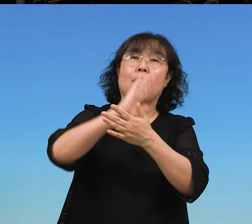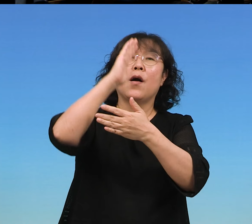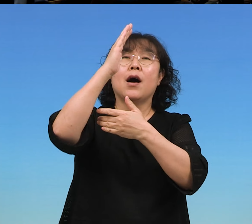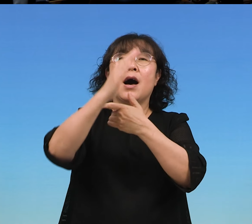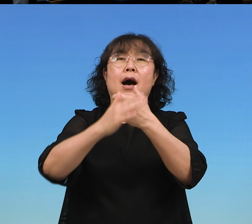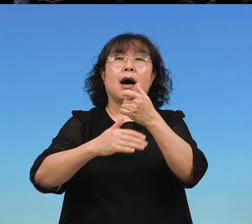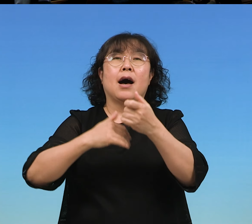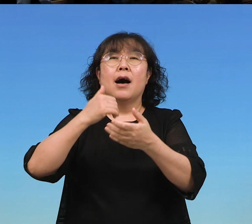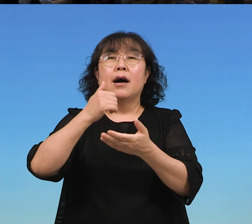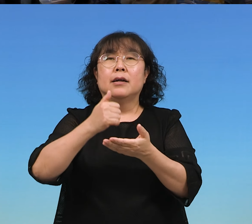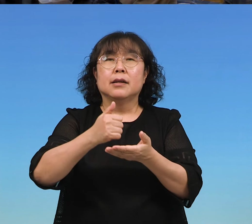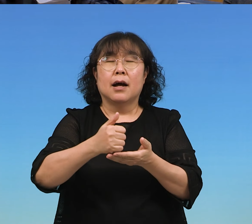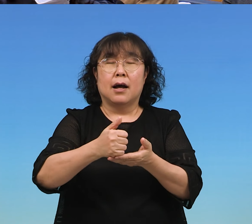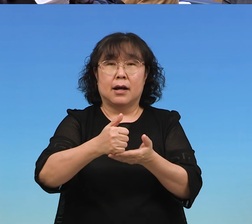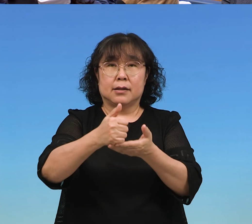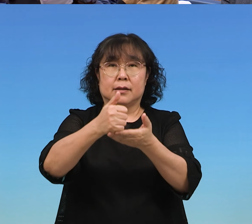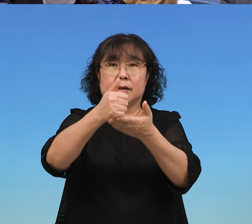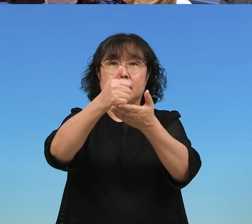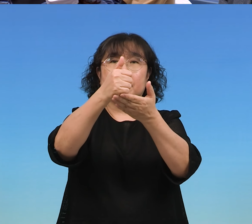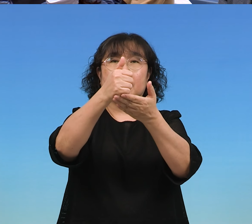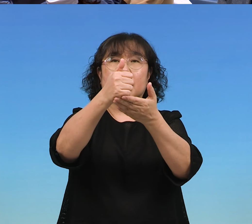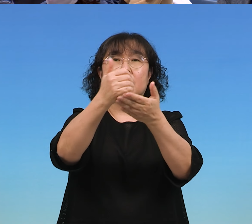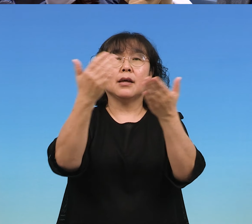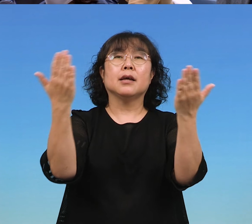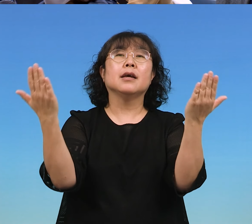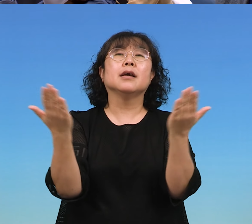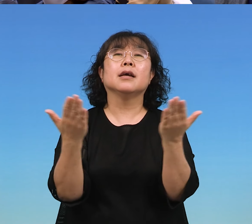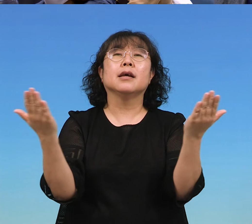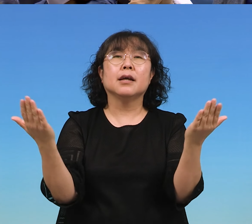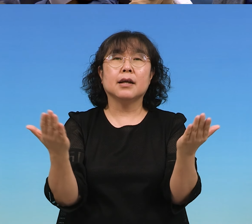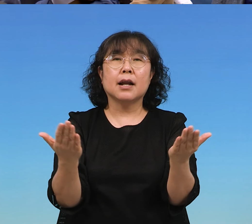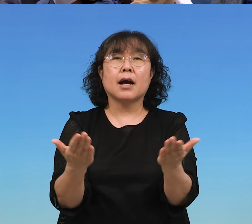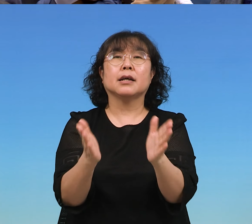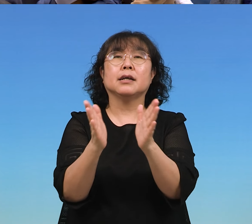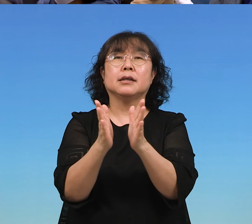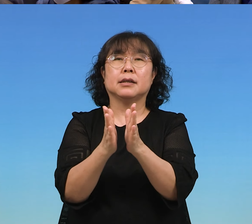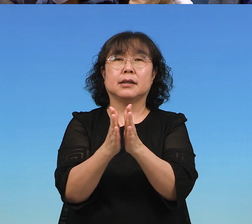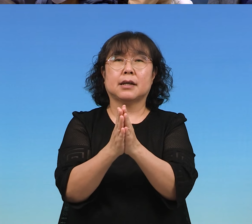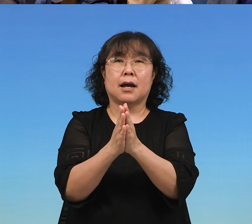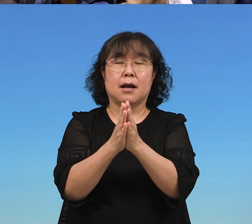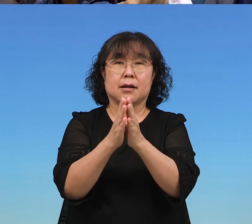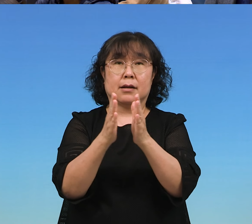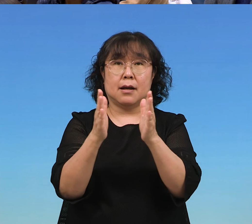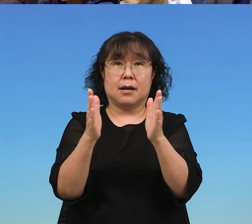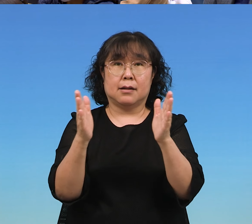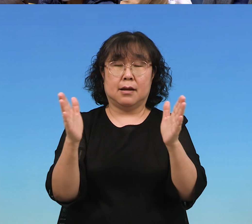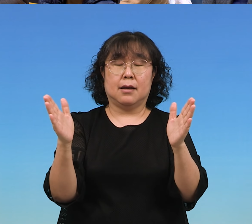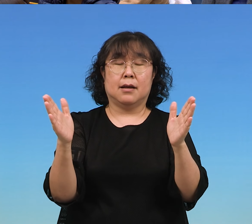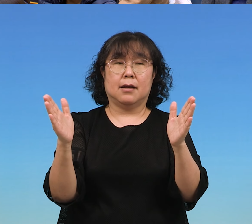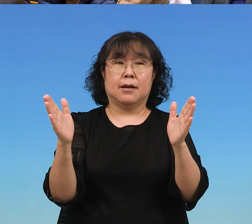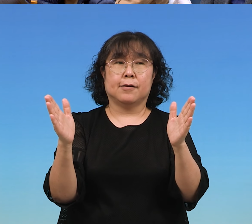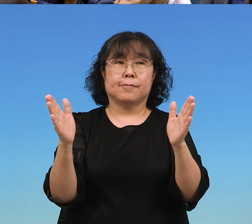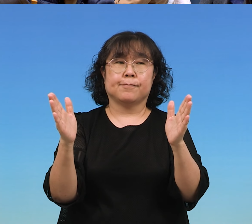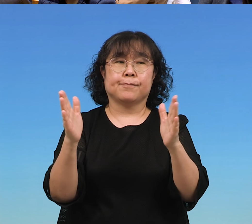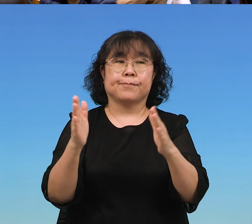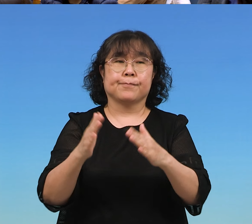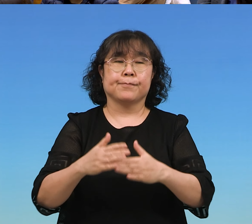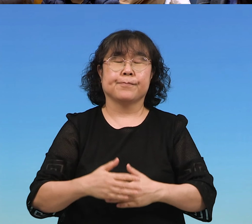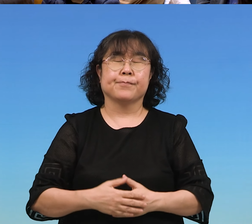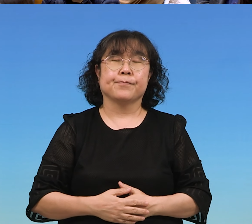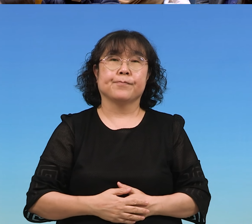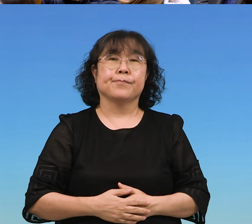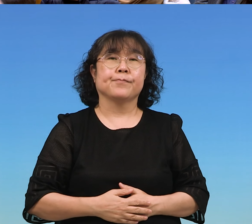역사가 되고, 하나님이 일하기 시작하네. 하나님이 일하기 시작하네.